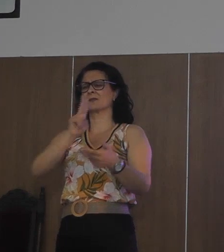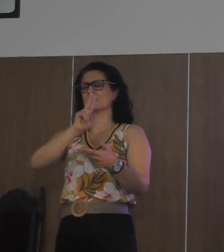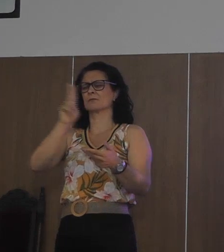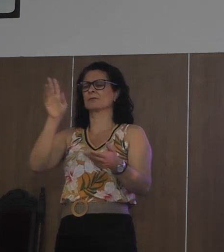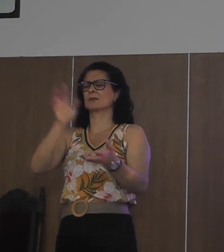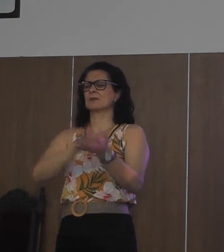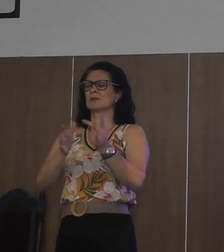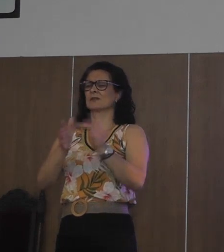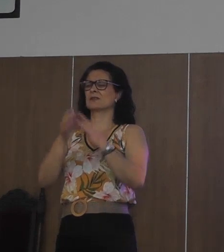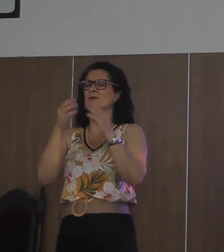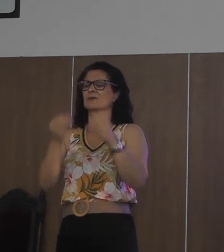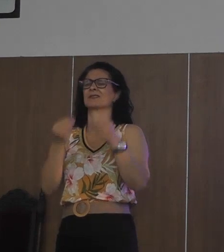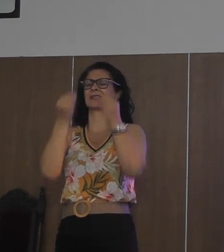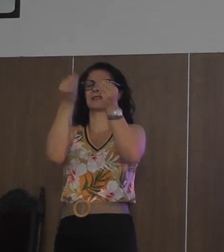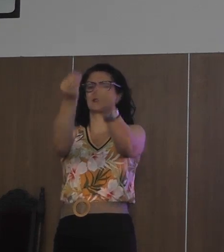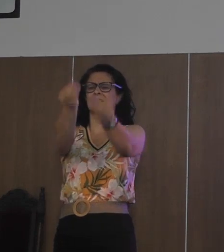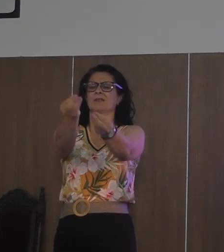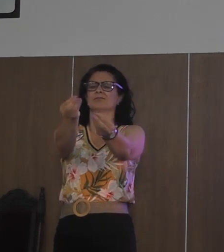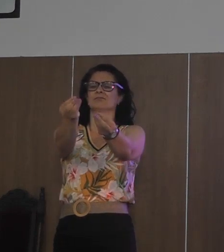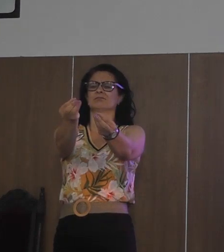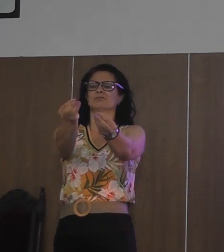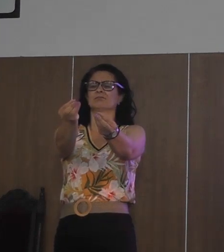envia provisão nessa hora,